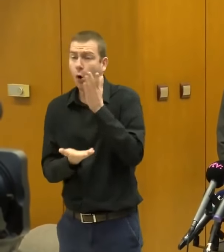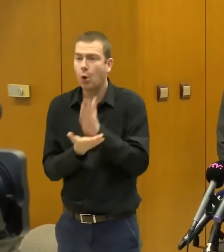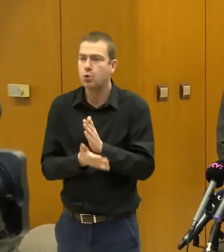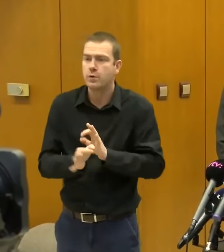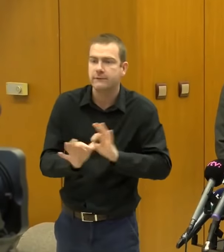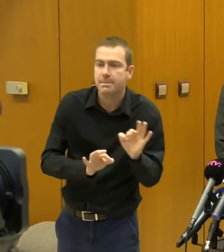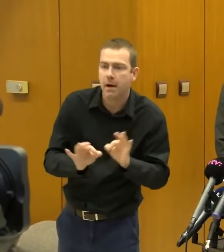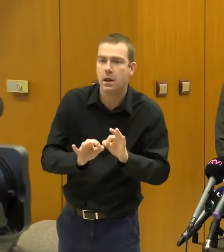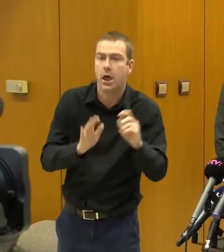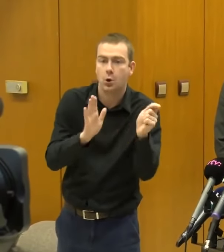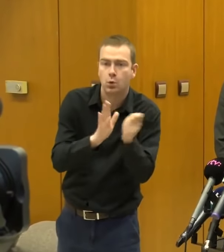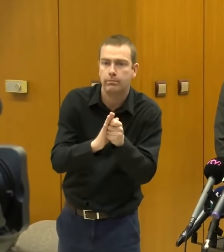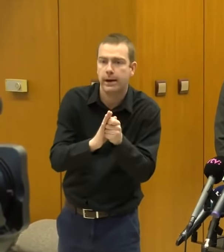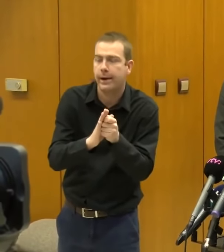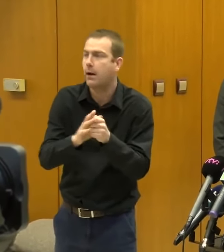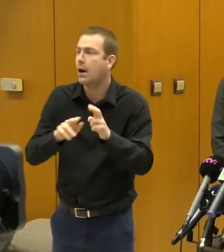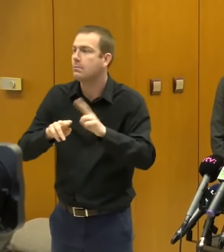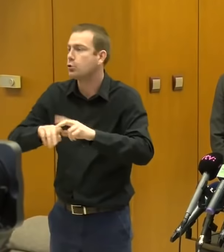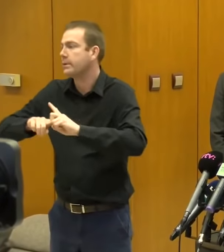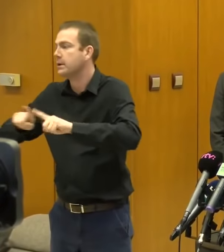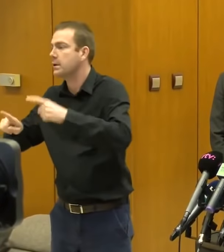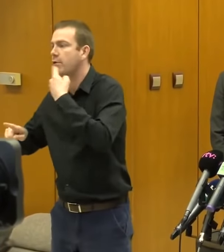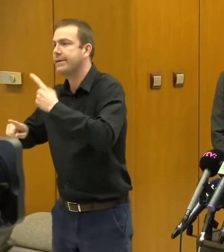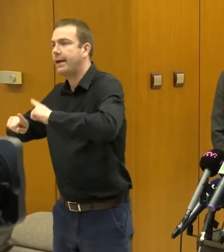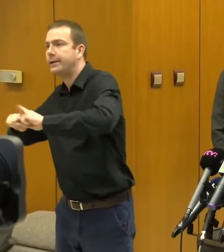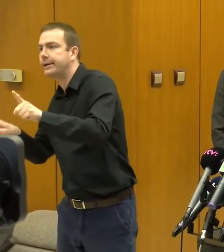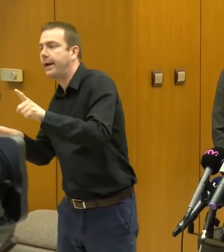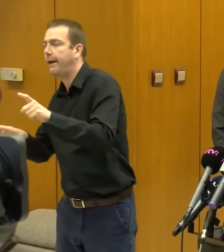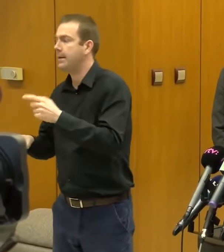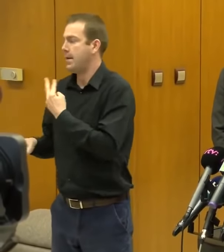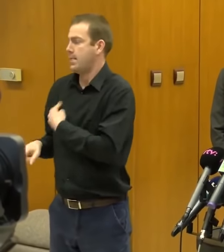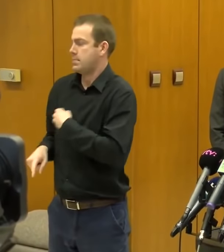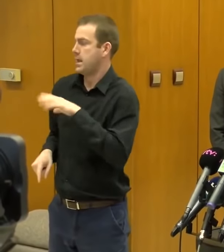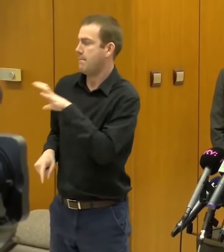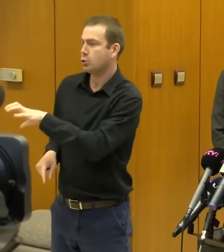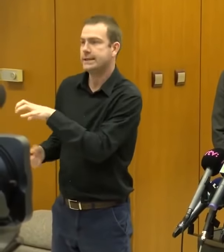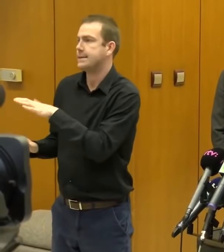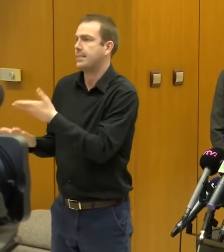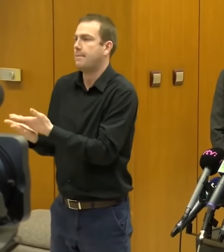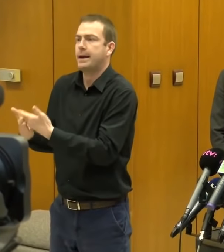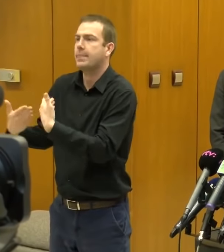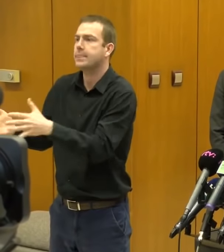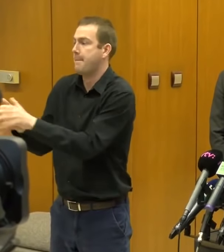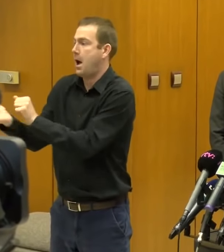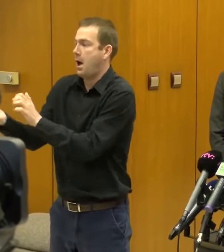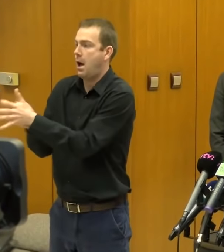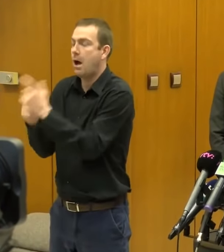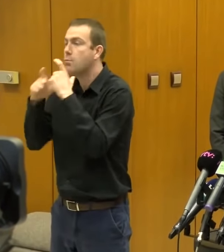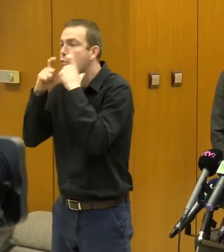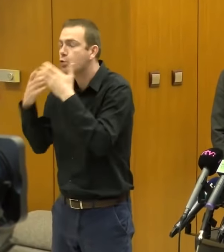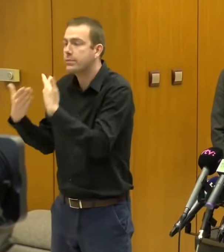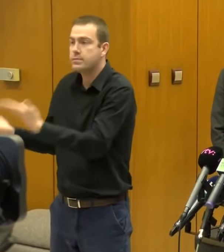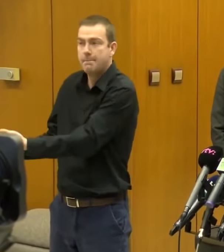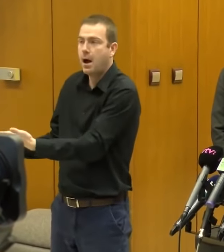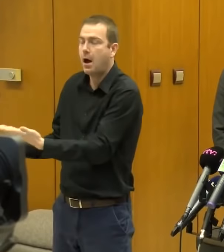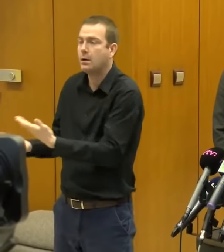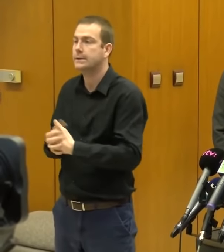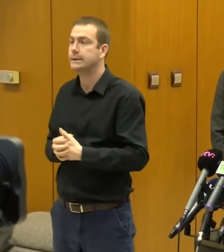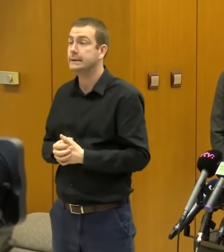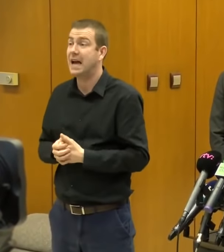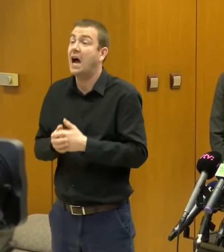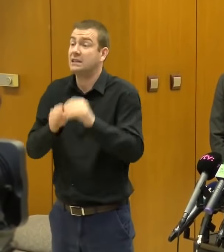niekde sa aj niečo kúpilo a nemocnice, lekári, zdravotné sestry jednoducho ochranné rúška napríklad nemali, hoci niekde v tom čase